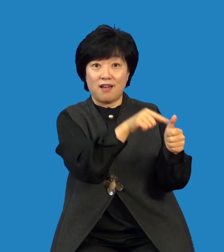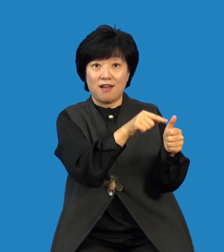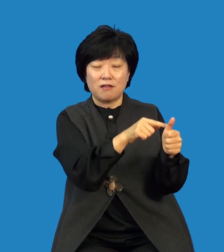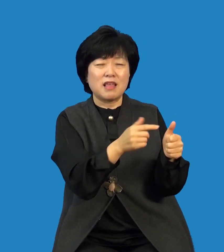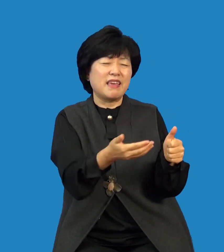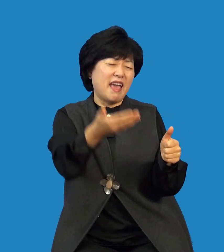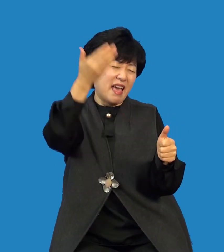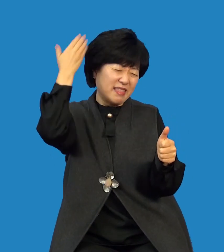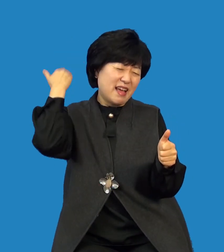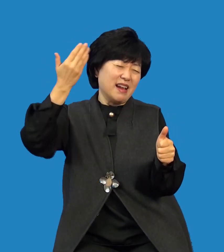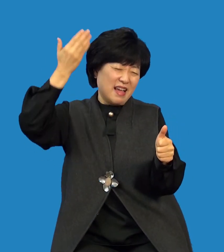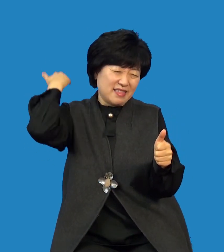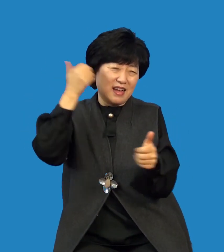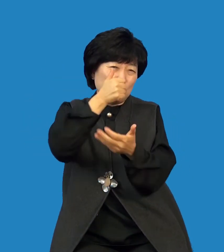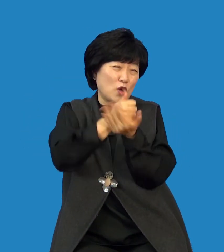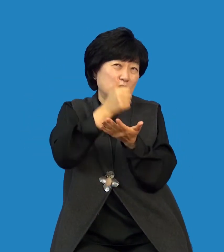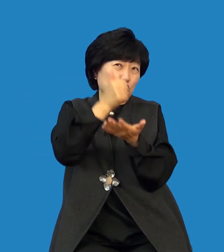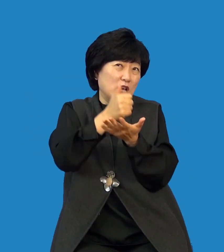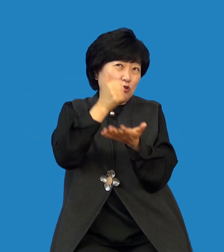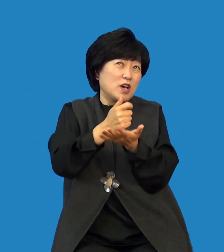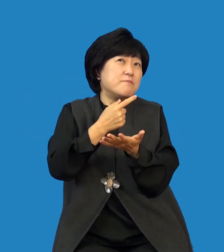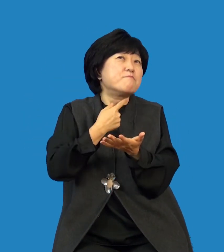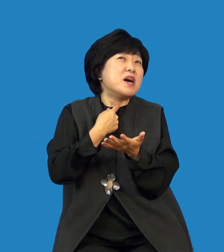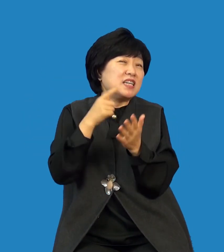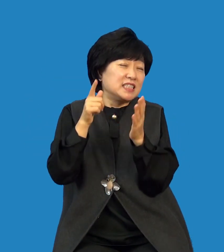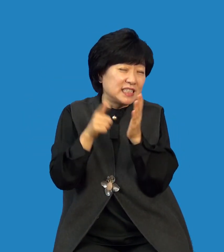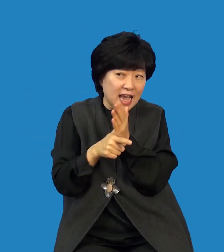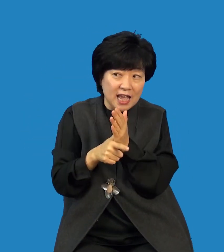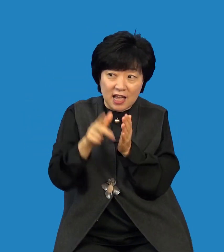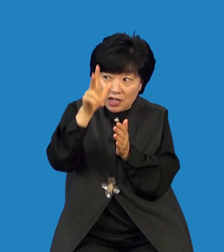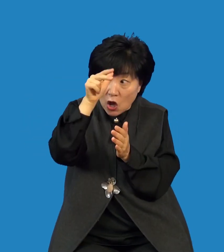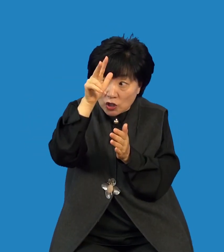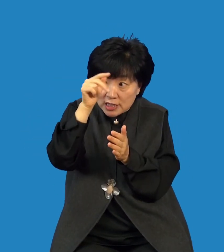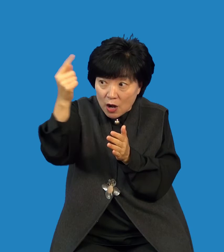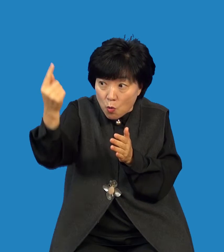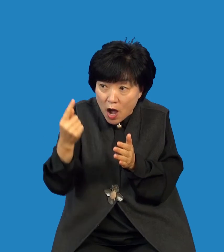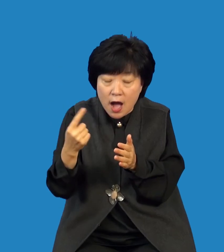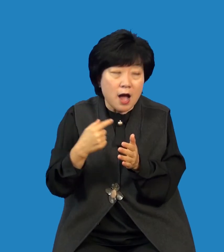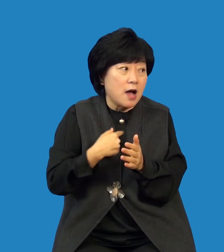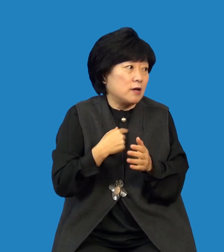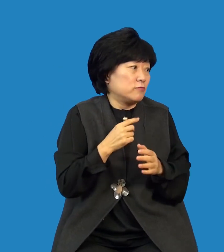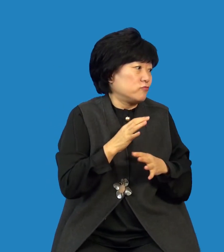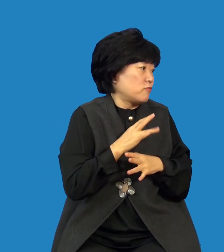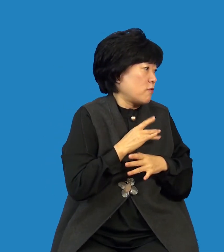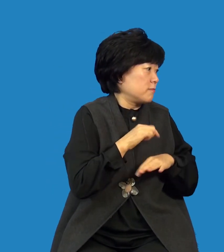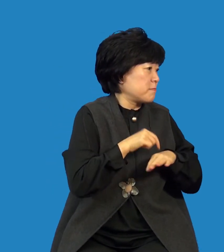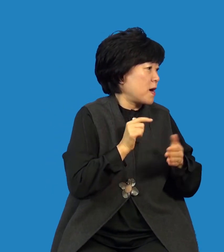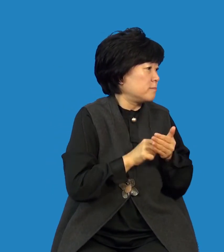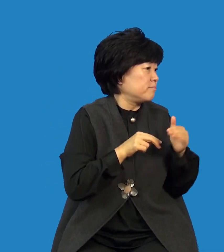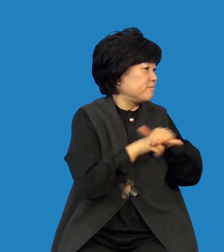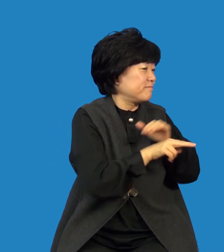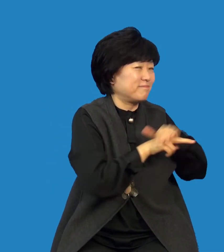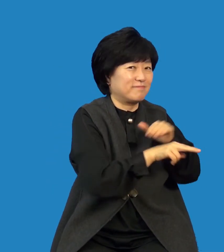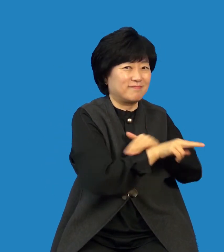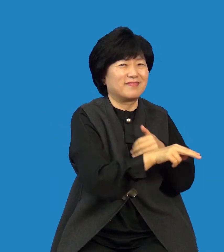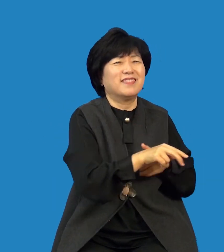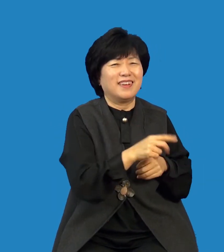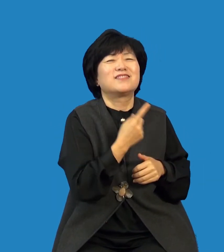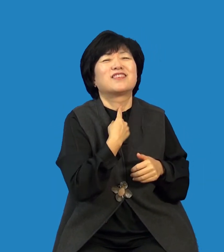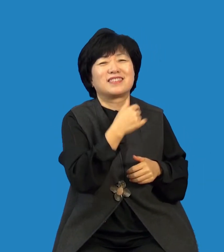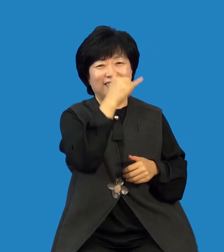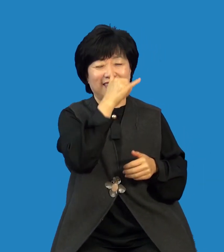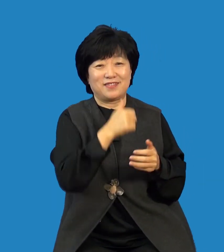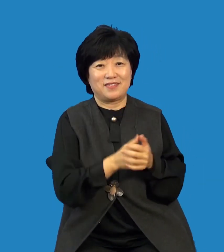그런데도 불구하고 요즘도 사이렌 소리만 들으면 이렇게 막 책상 밑에 들어가야 되고 막 이런 증상이 나타난다는 거예요. 여러분 범죄자는